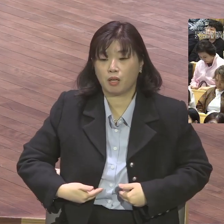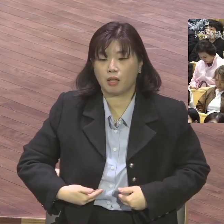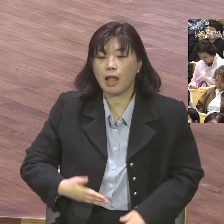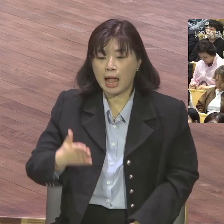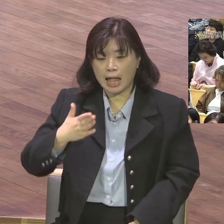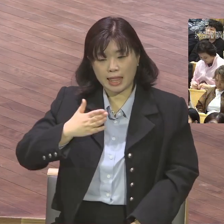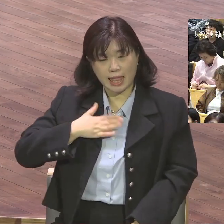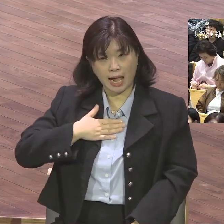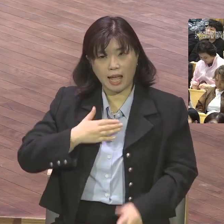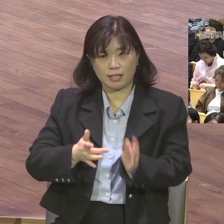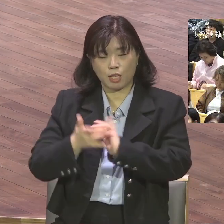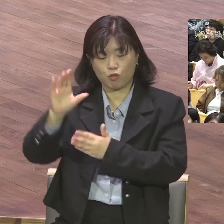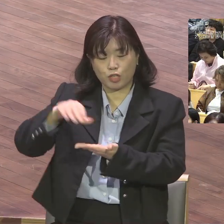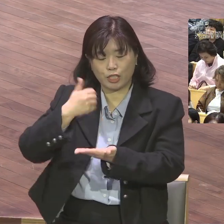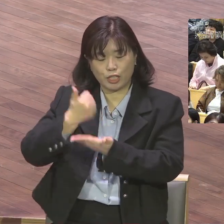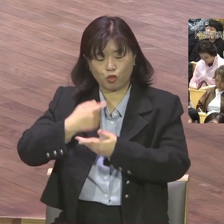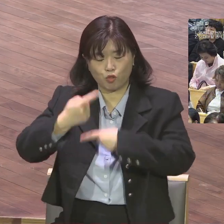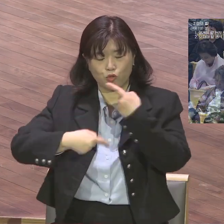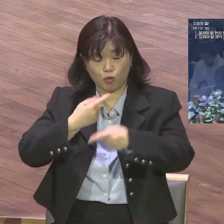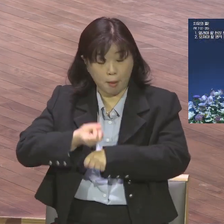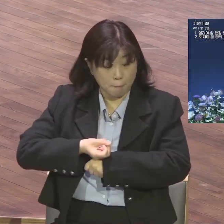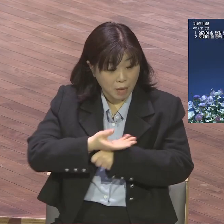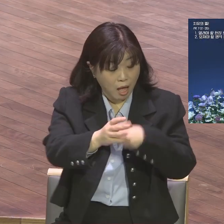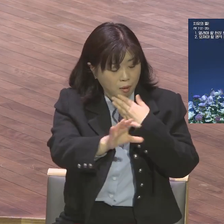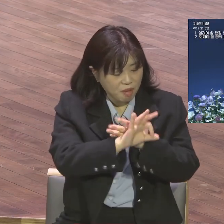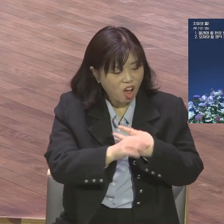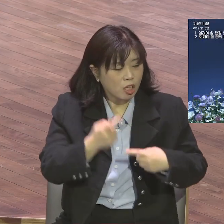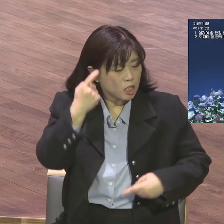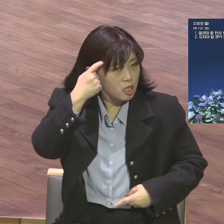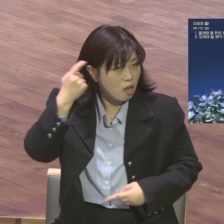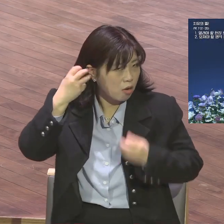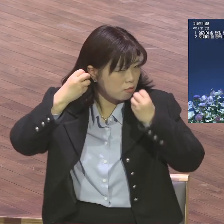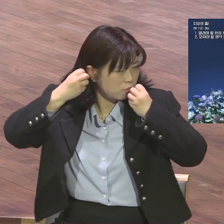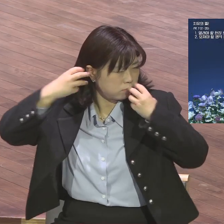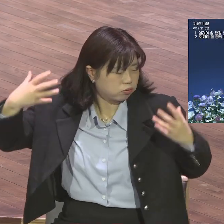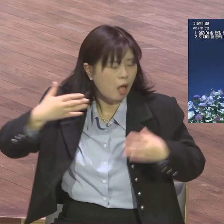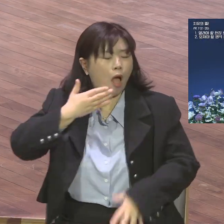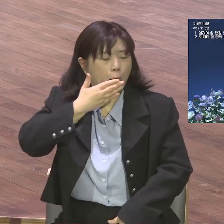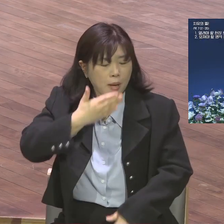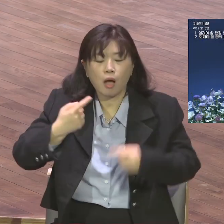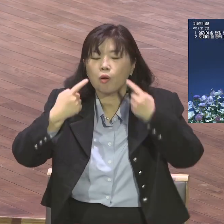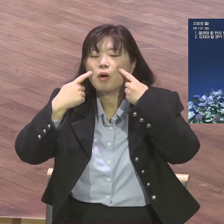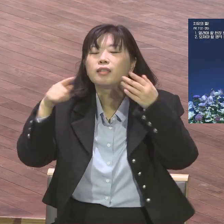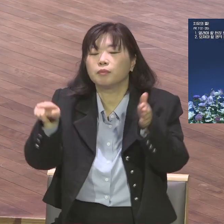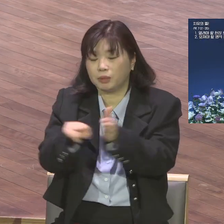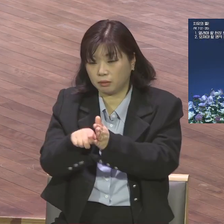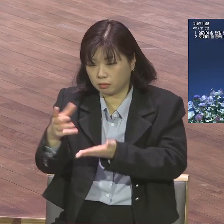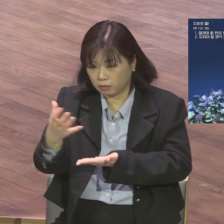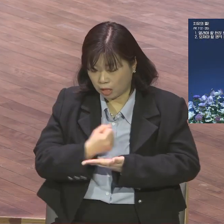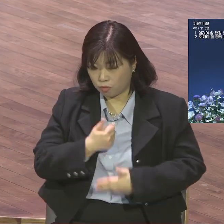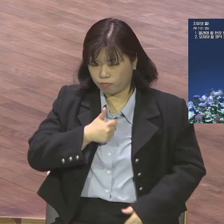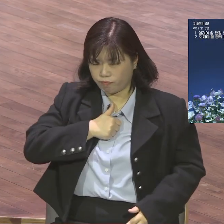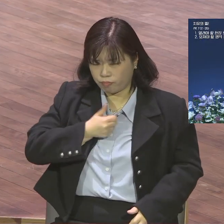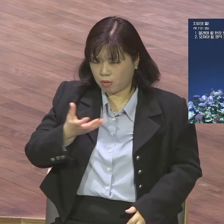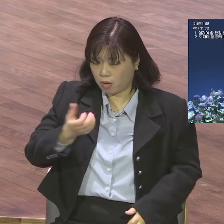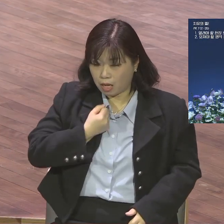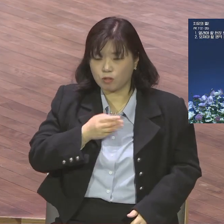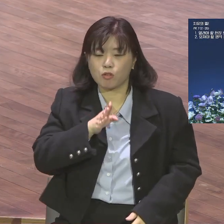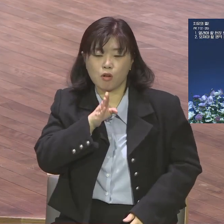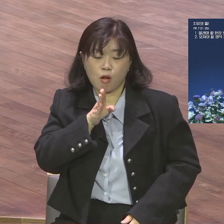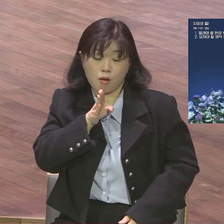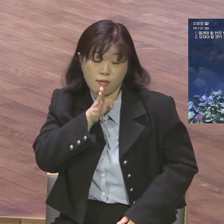귀가 열릴 것이다. 이런 사실적인 현장 변화를 체험하면서 4대 장막탈 넓혀 나가는 주역들 다 되시기를